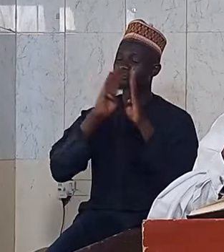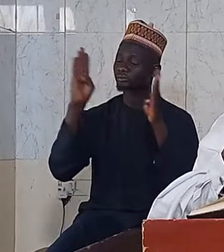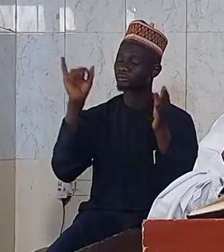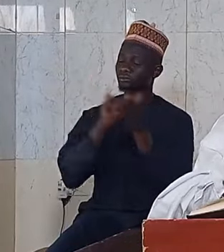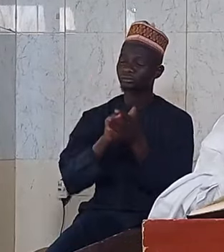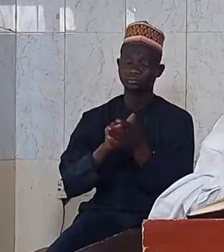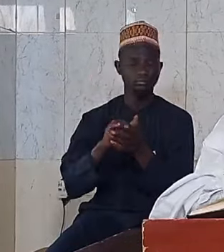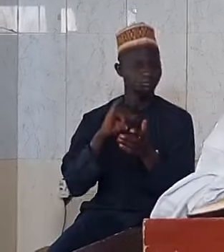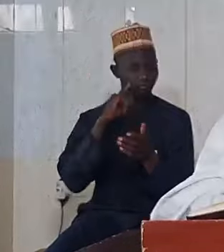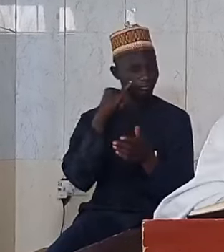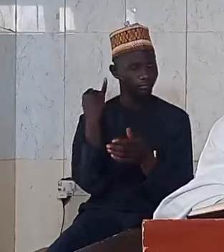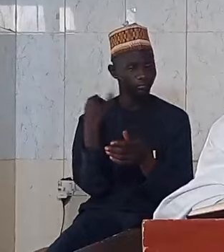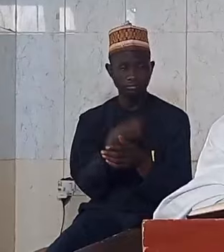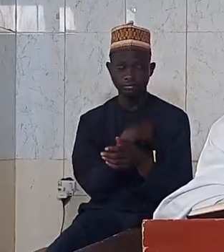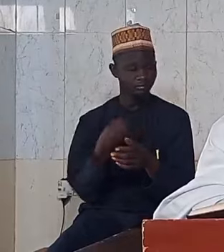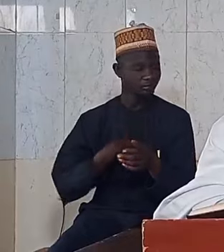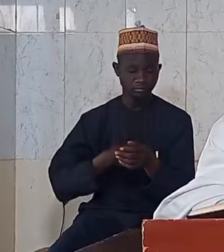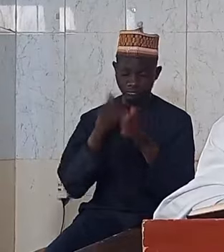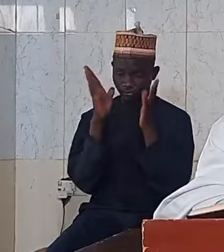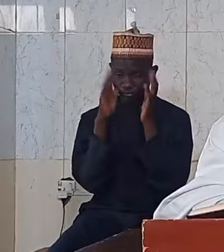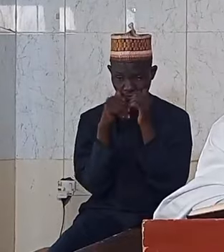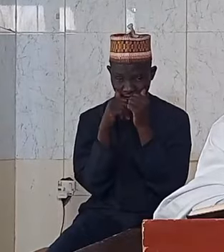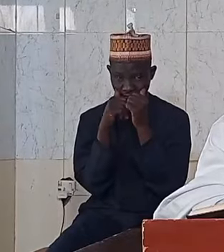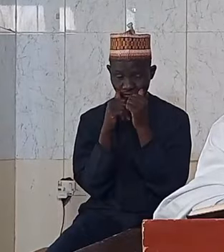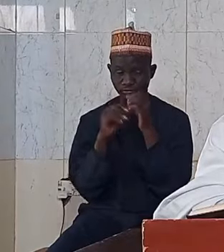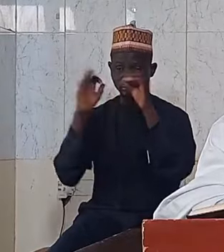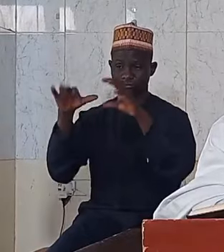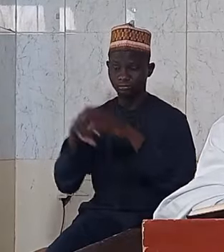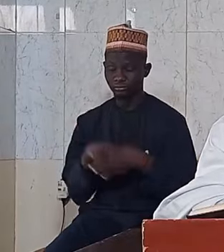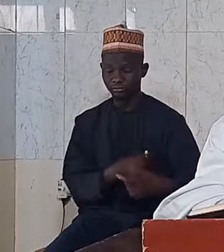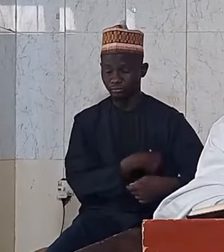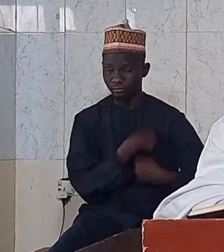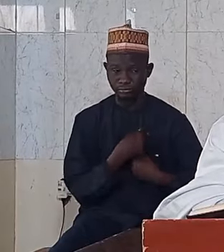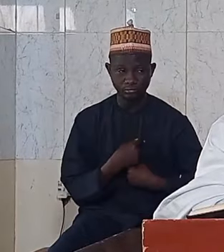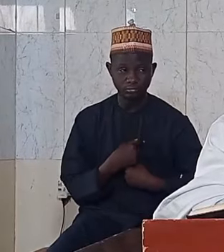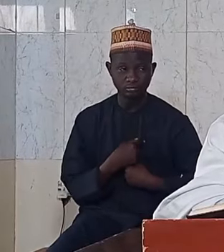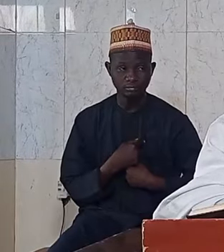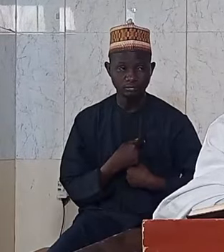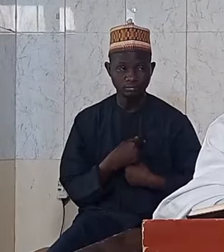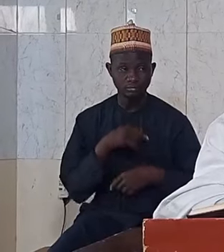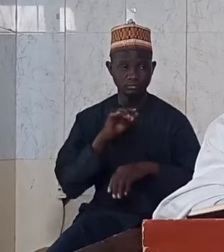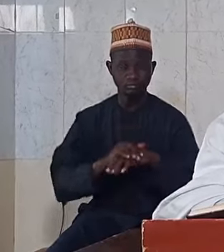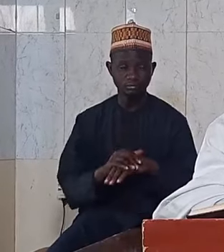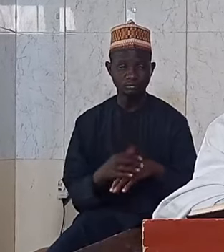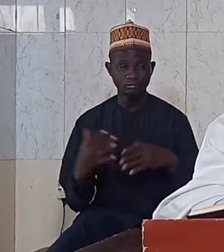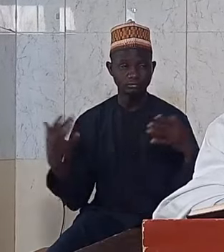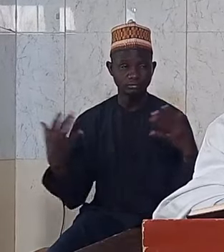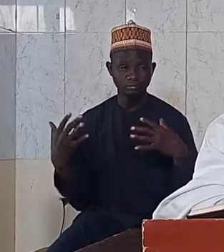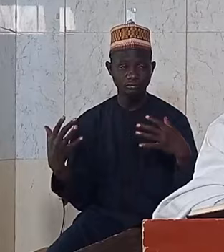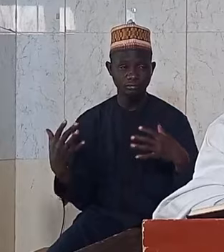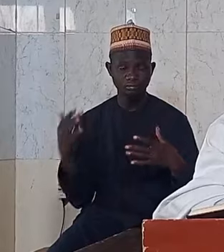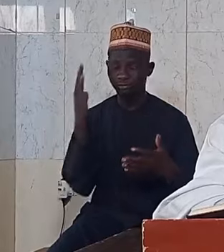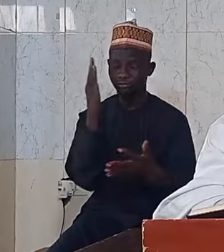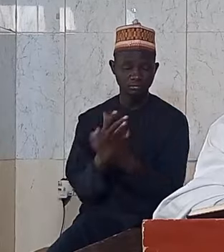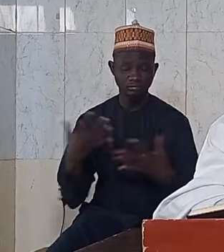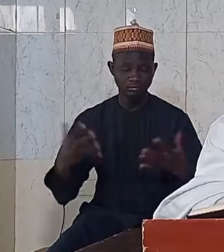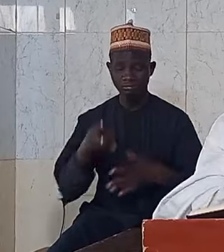ya kamata mumini ya sa su a zuciya wajen tsoron daina tsoron